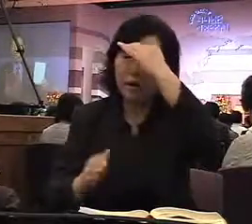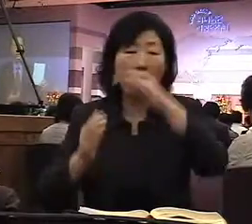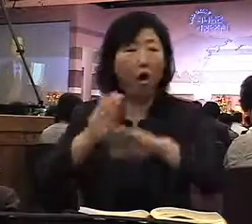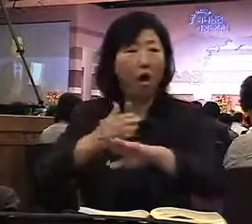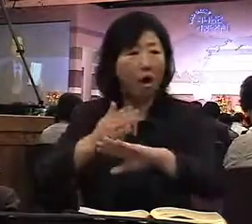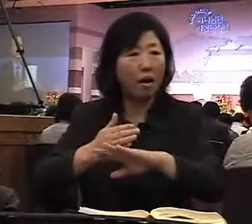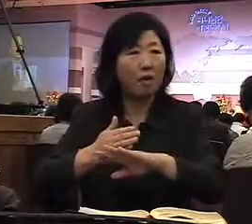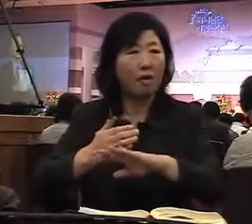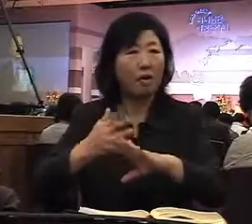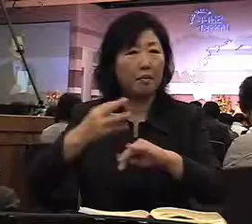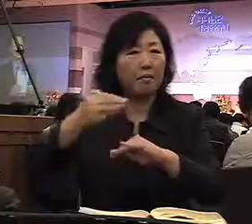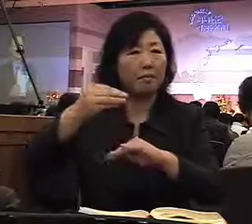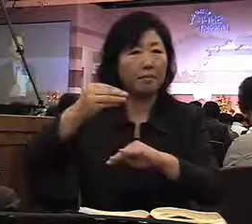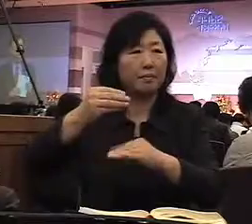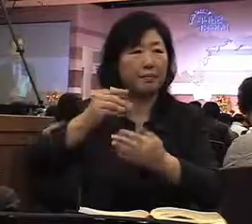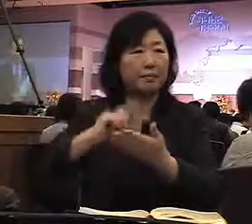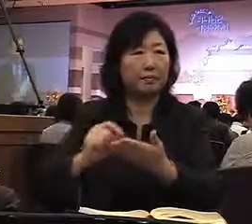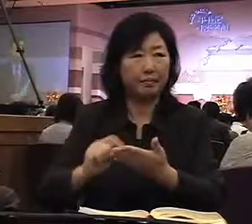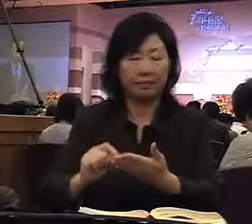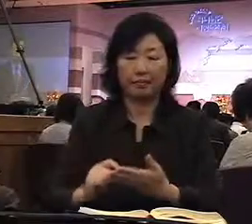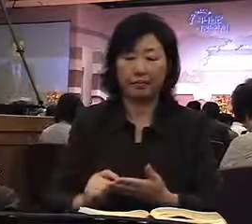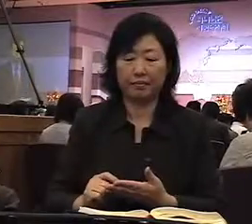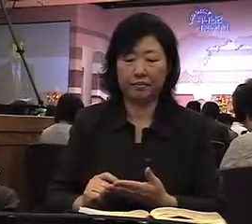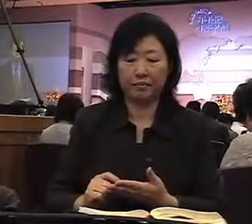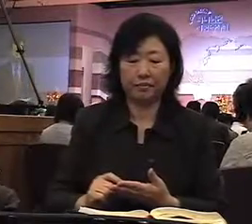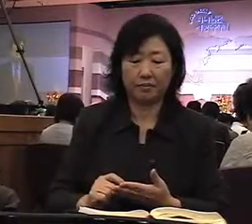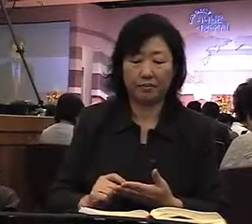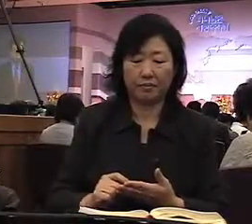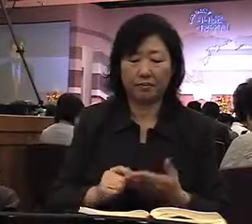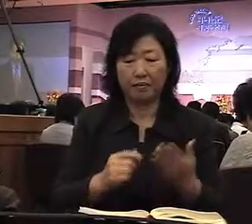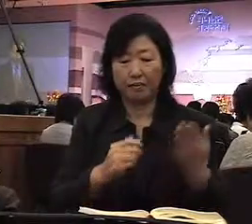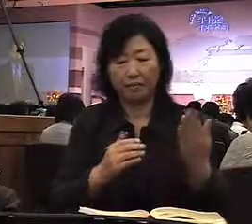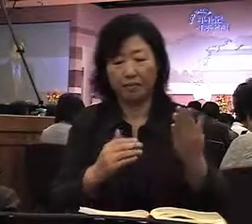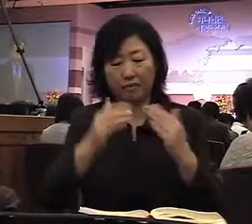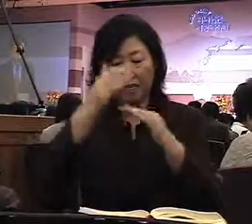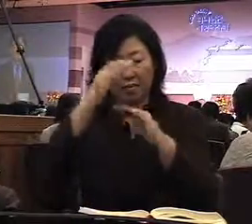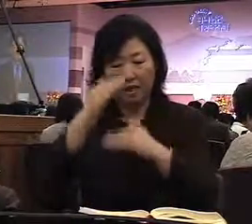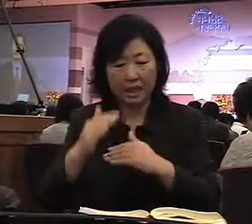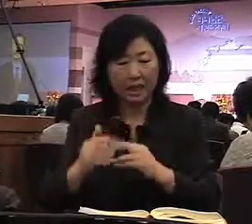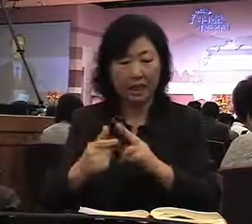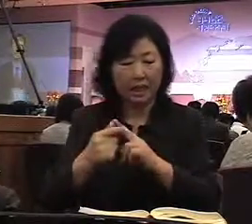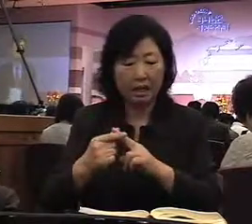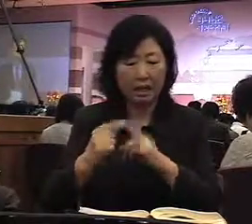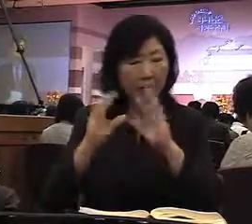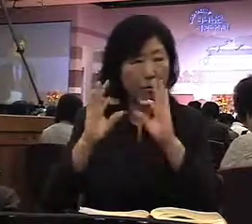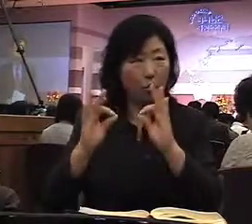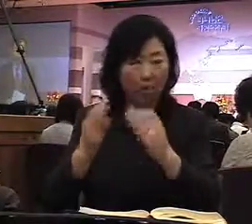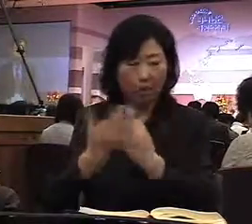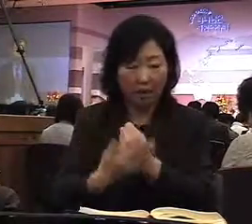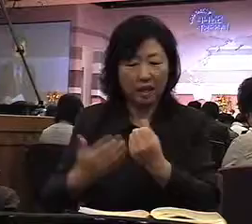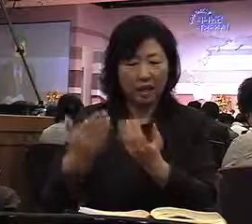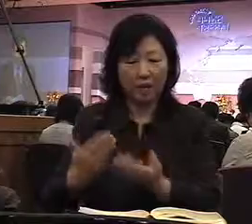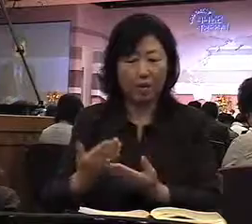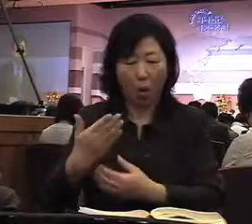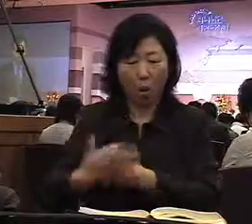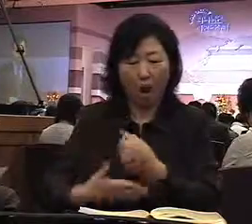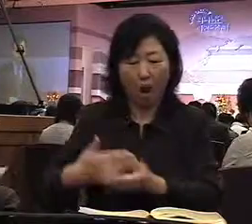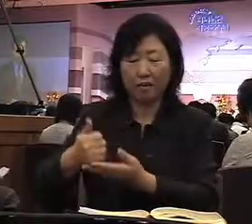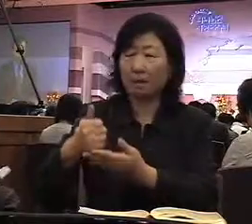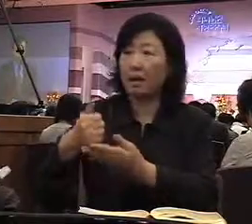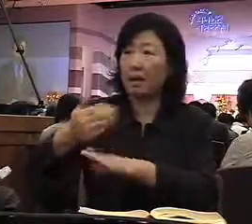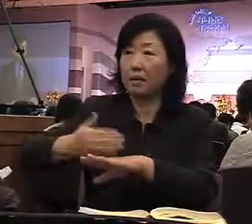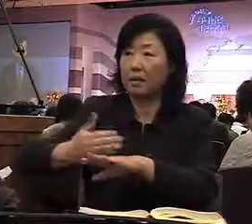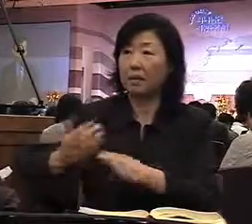감사를 담아서 드린 이 감사 내용 여러분 보시고 같이 우리 은혜 받고 하나님께